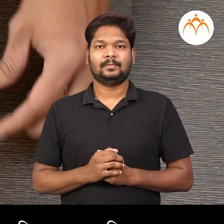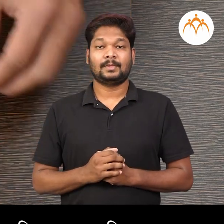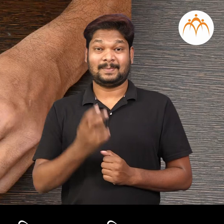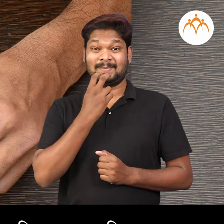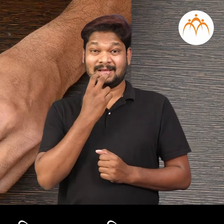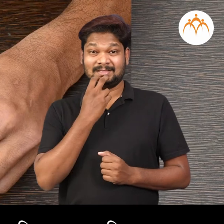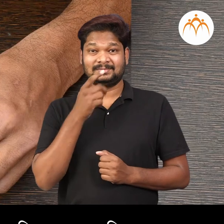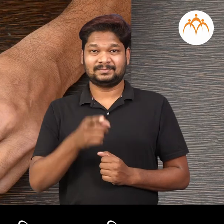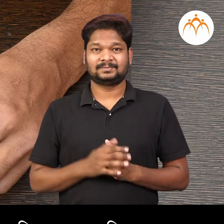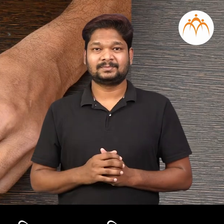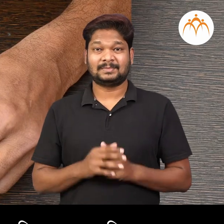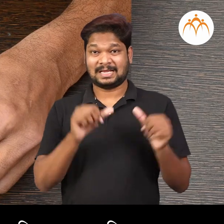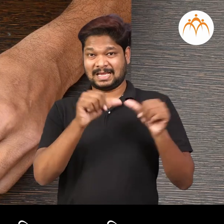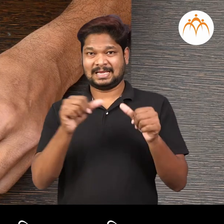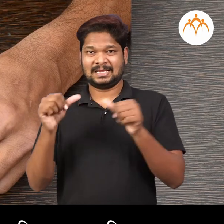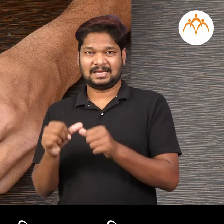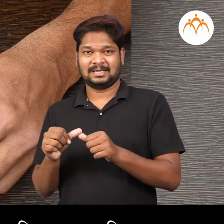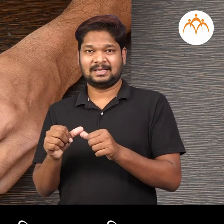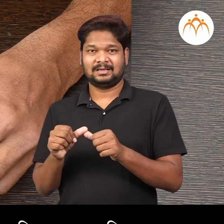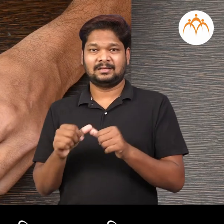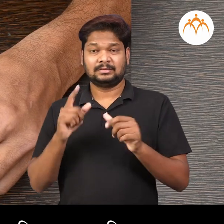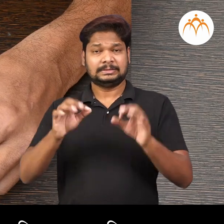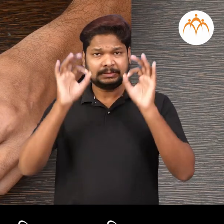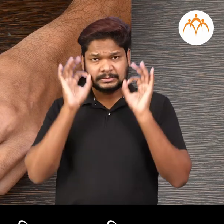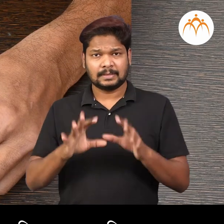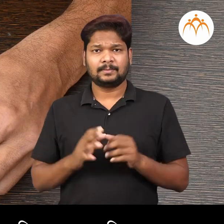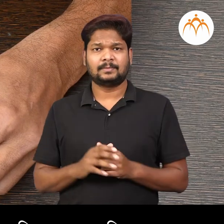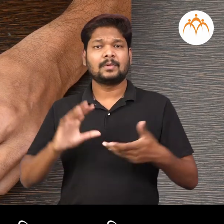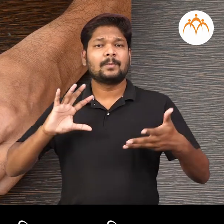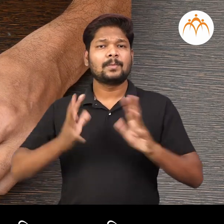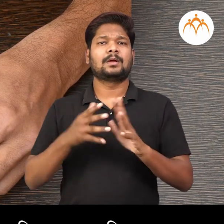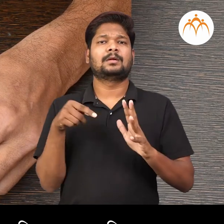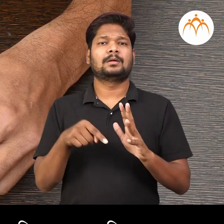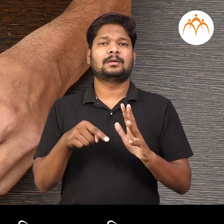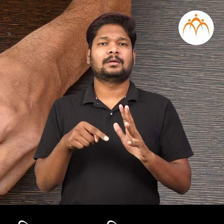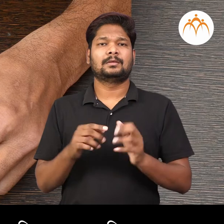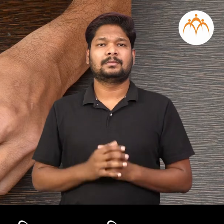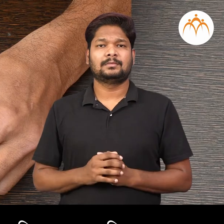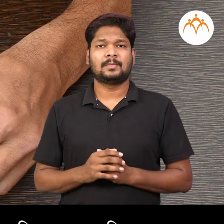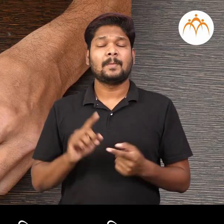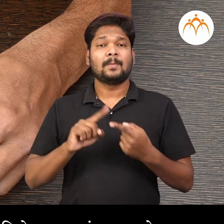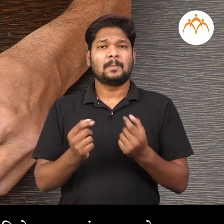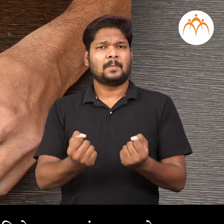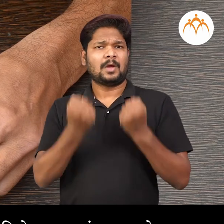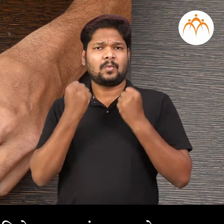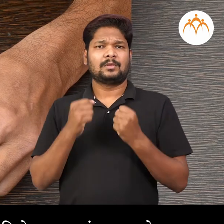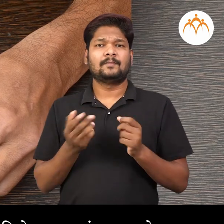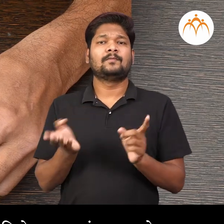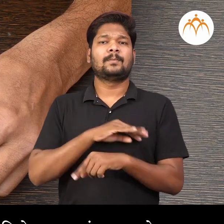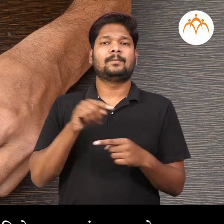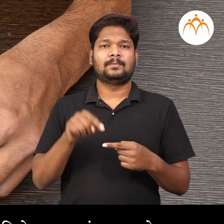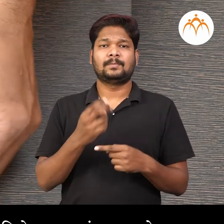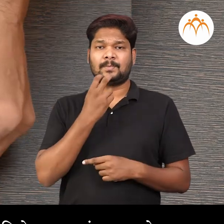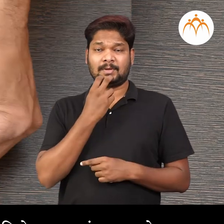एग बैटरी टर्मिनल विद्युत क्षमता -